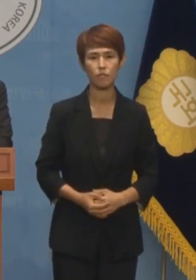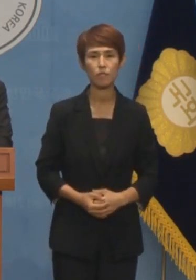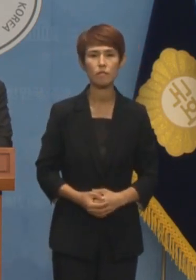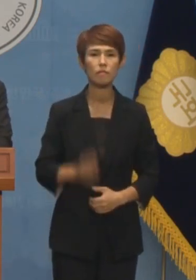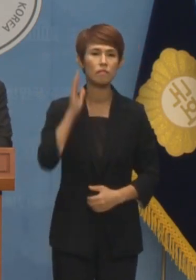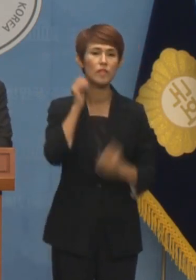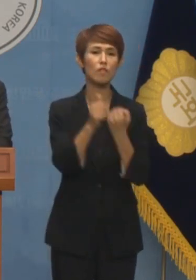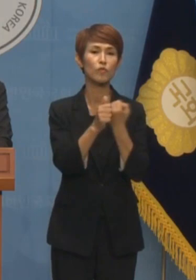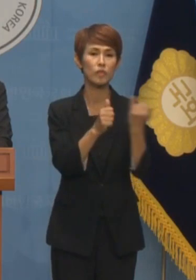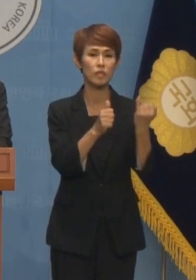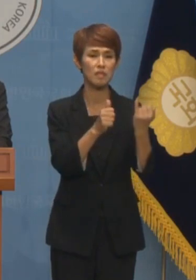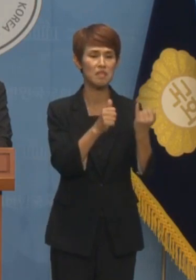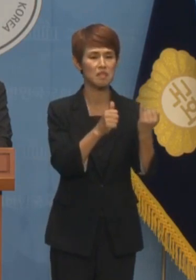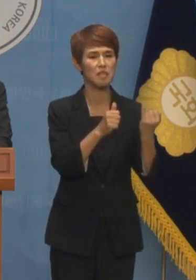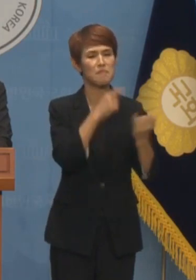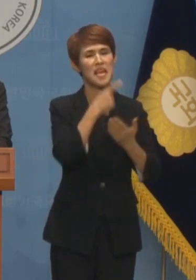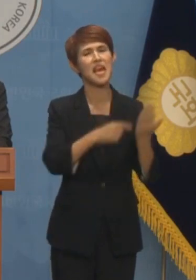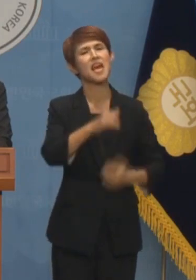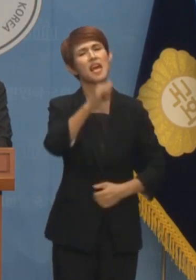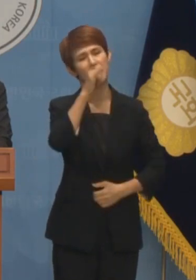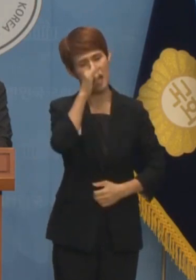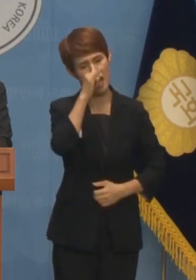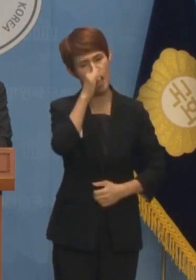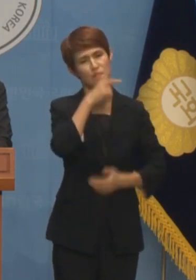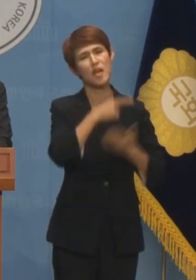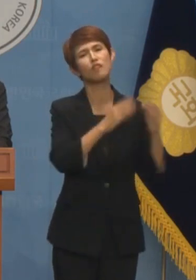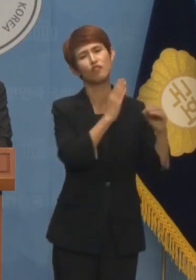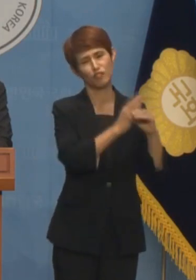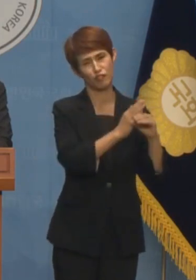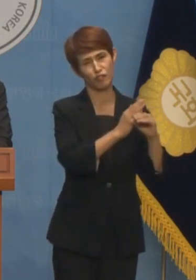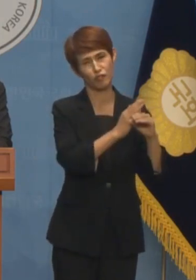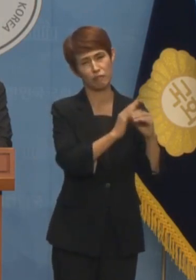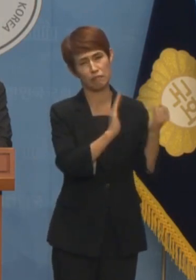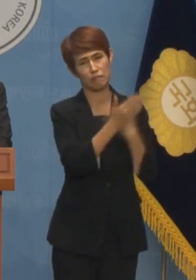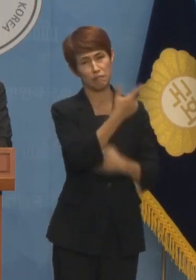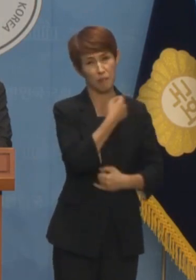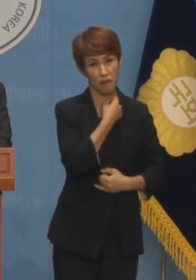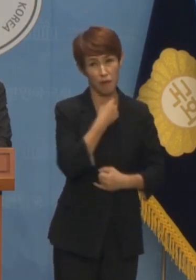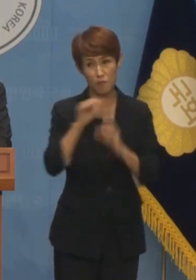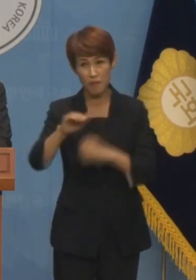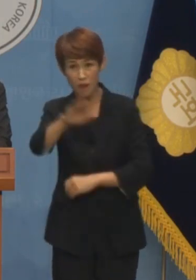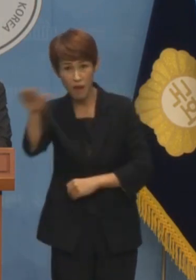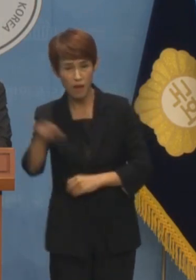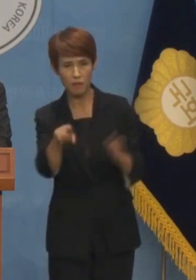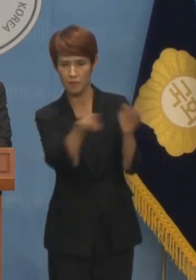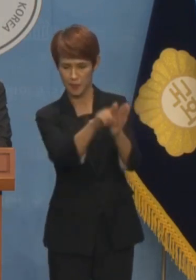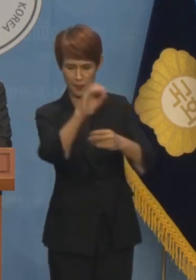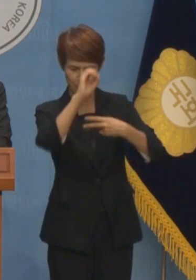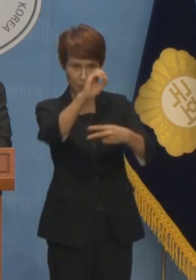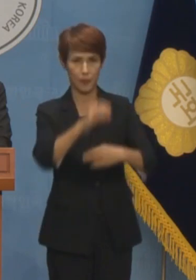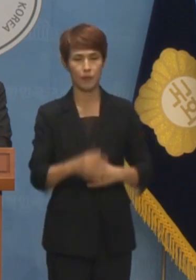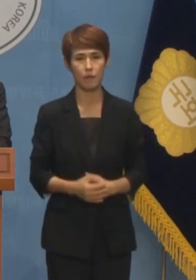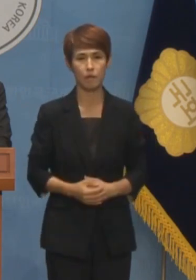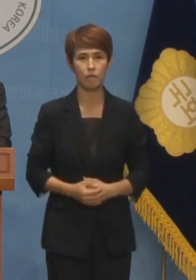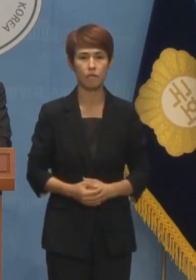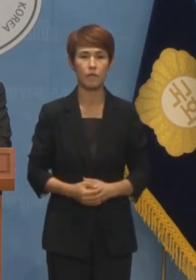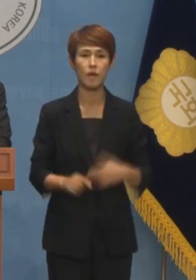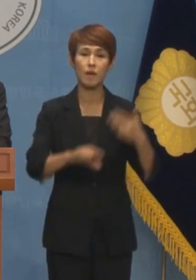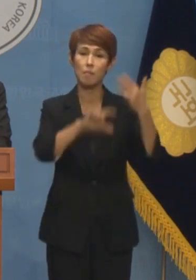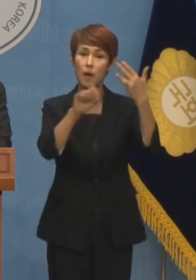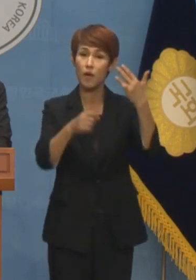김건희 여사를 피해자로 만들려는 범죄자의 해명을 믿을 국민은 없습니다. 지난해 8월